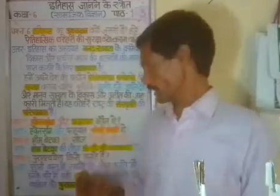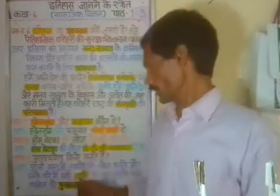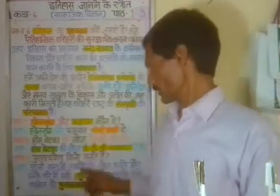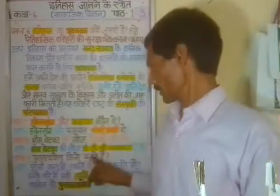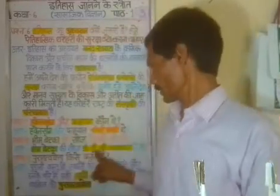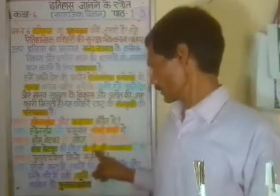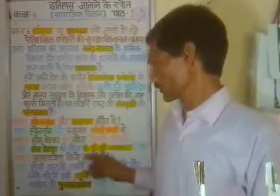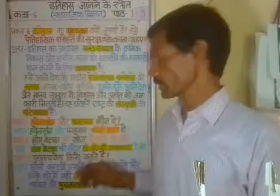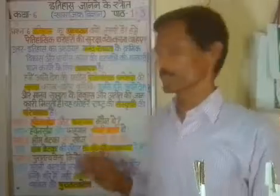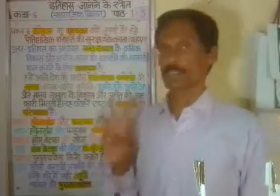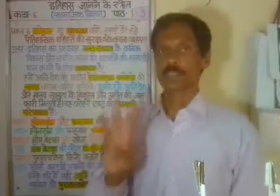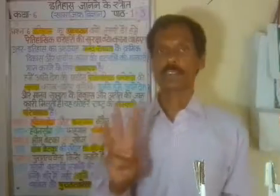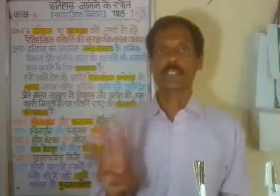डॉक्टर